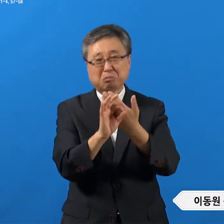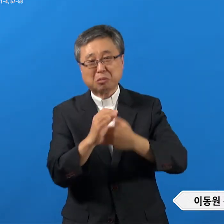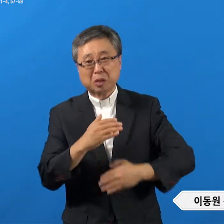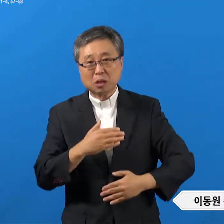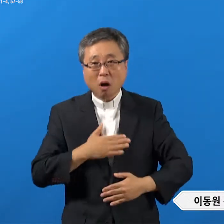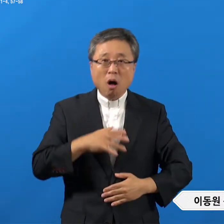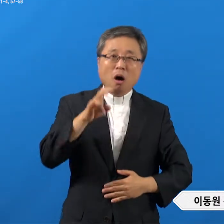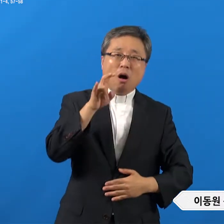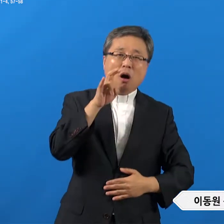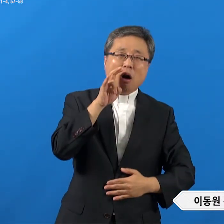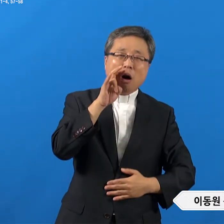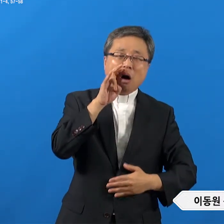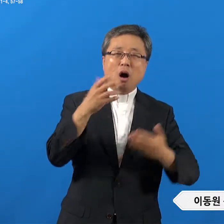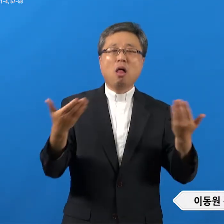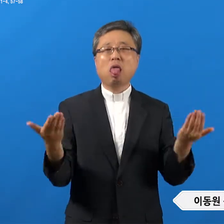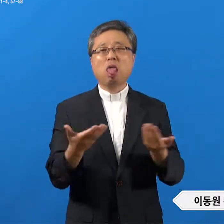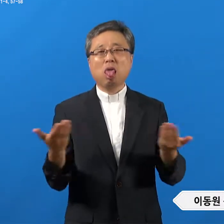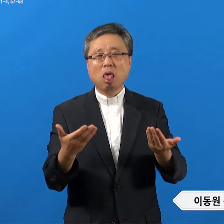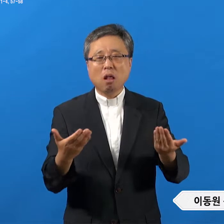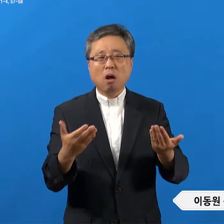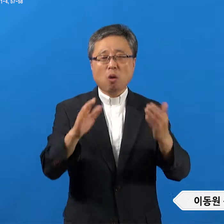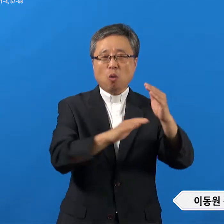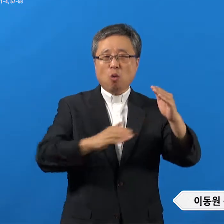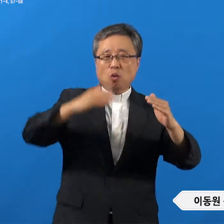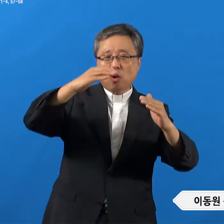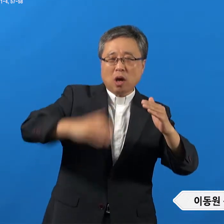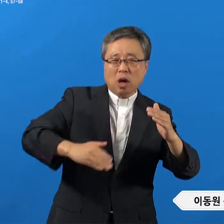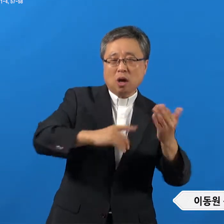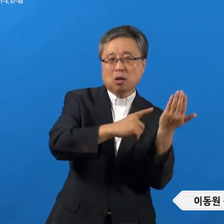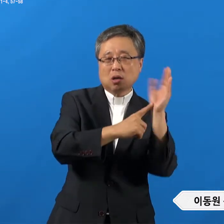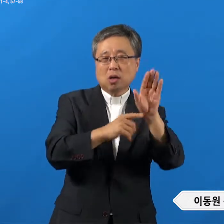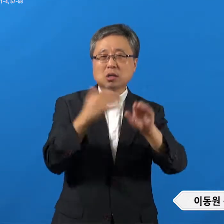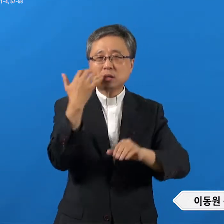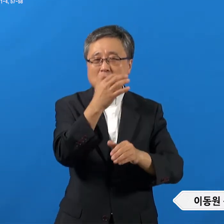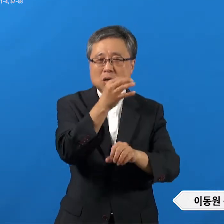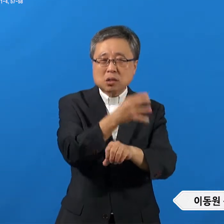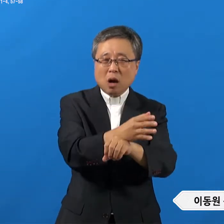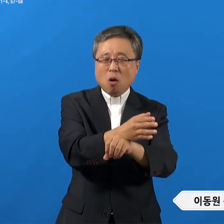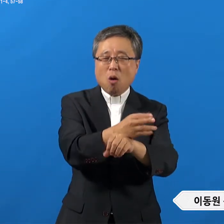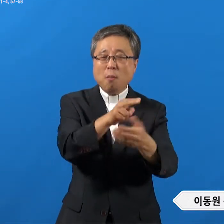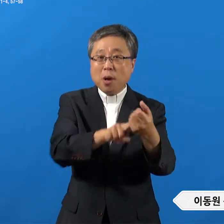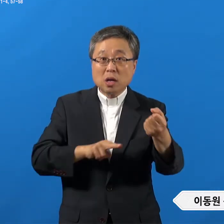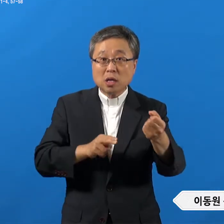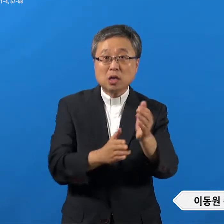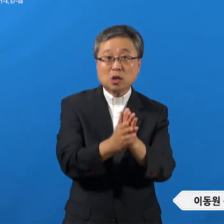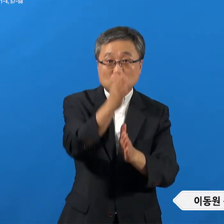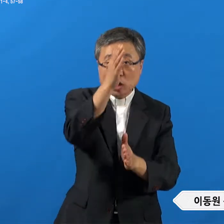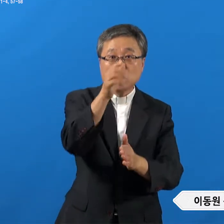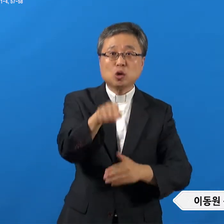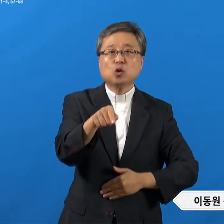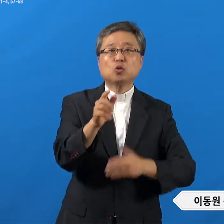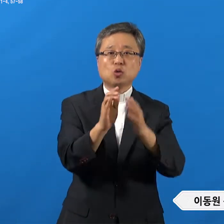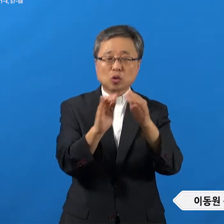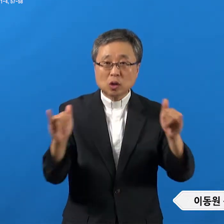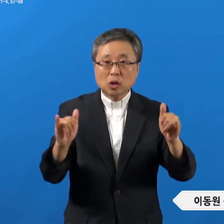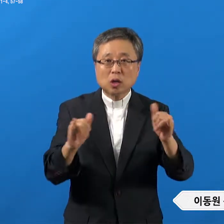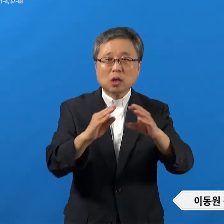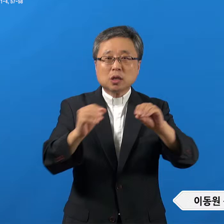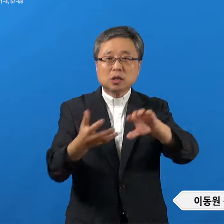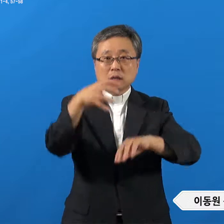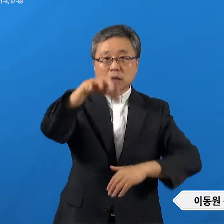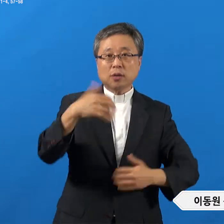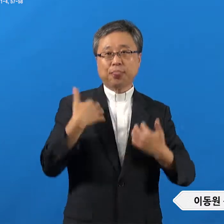빙자한 공창으로서 공개적인 성매매가 불야성을 이루고 있었습니다. 이런 도시를 이 도시 사람들은